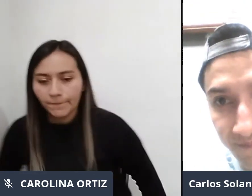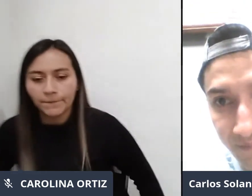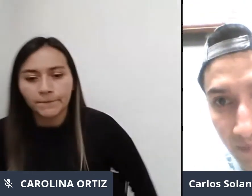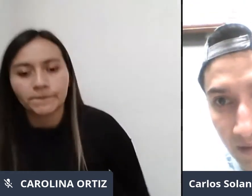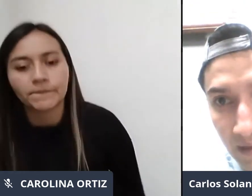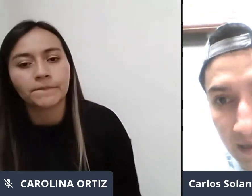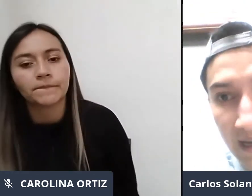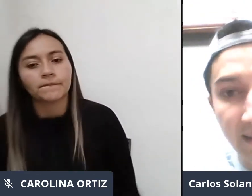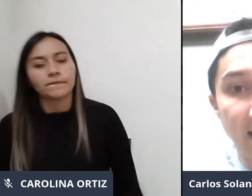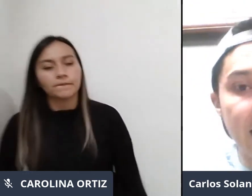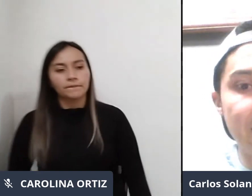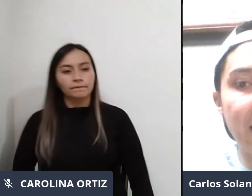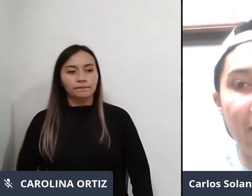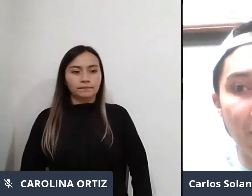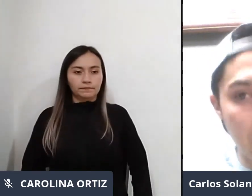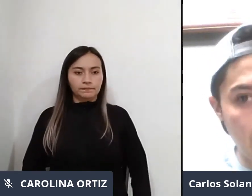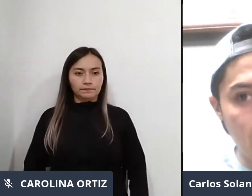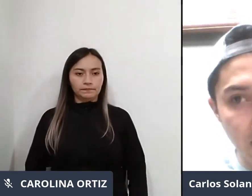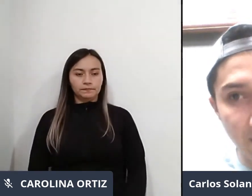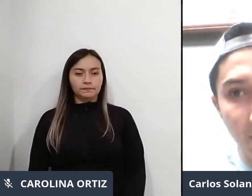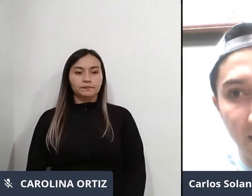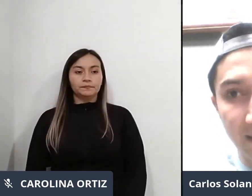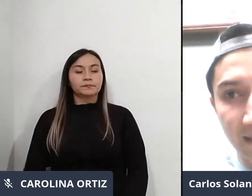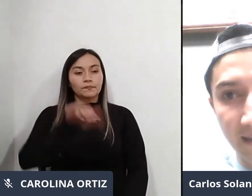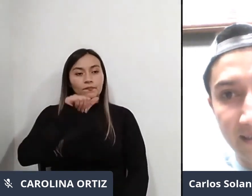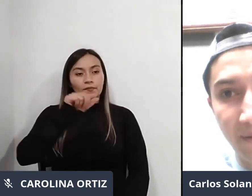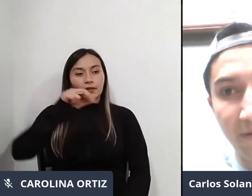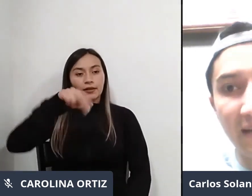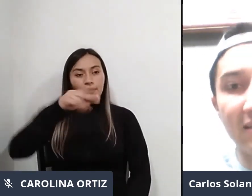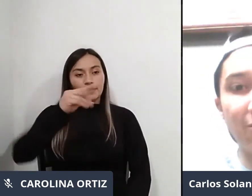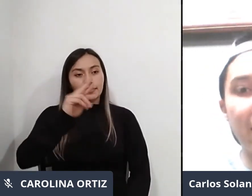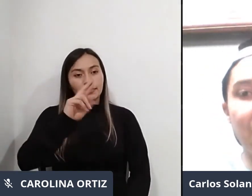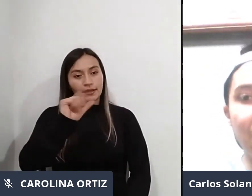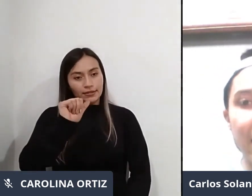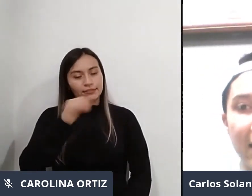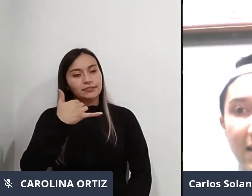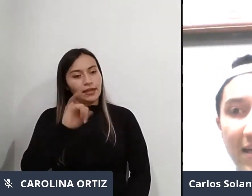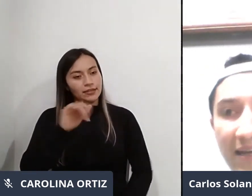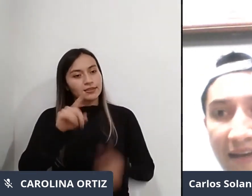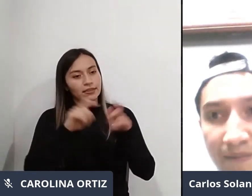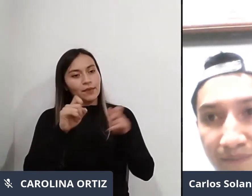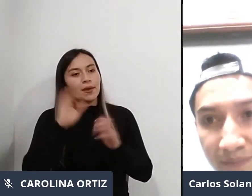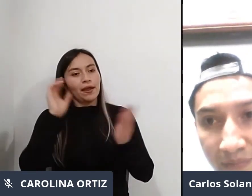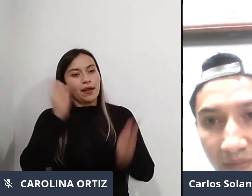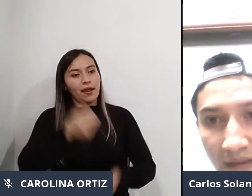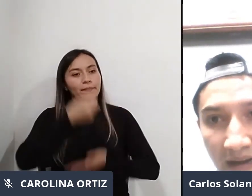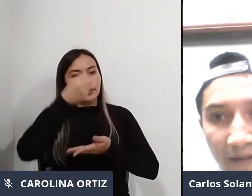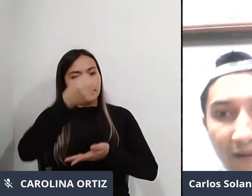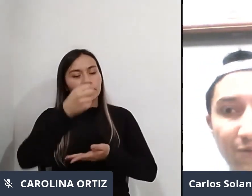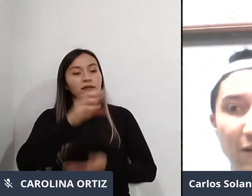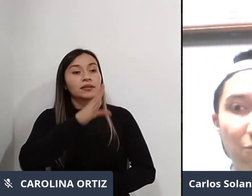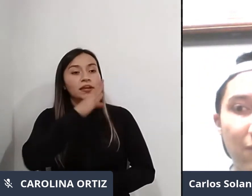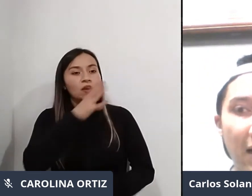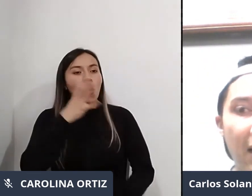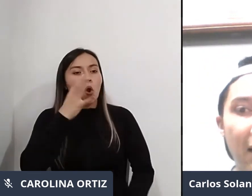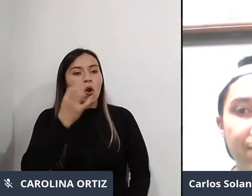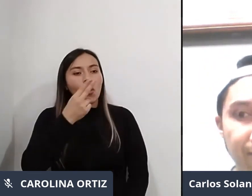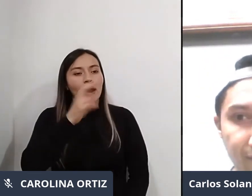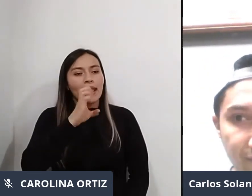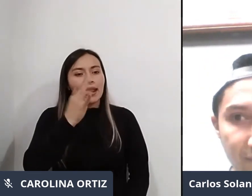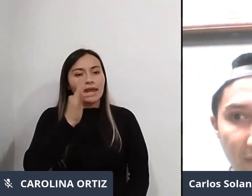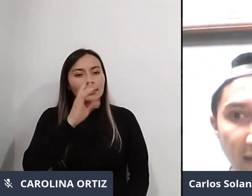segundito. Andrea ya habló del capitalismo, esa pregunta la hizo Héctor. Alba nos